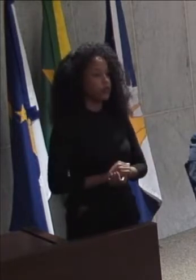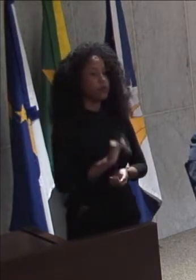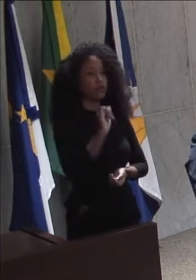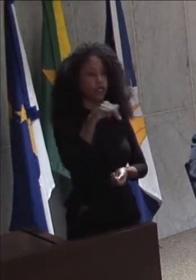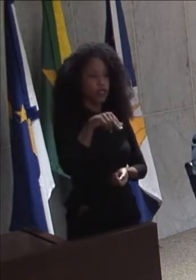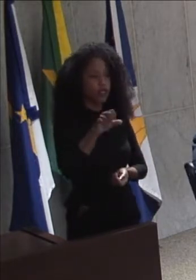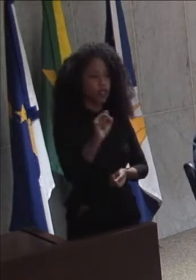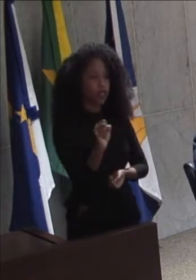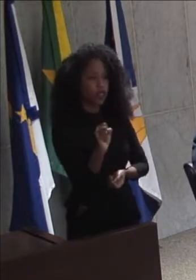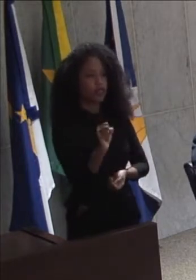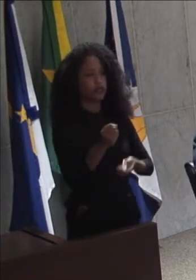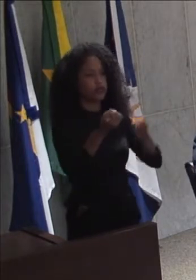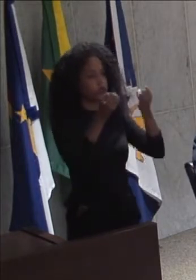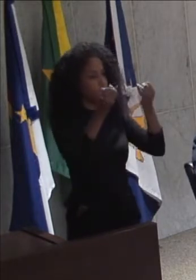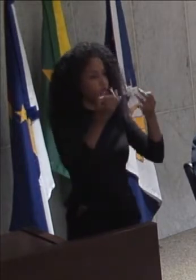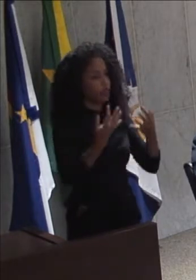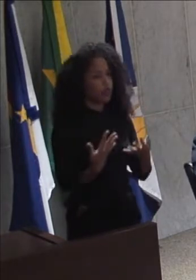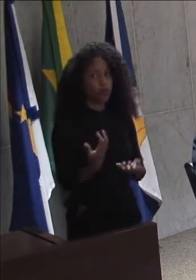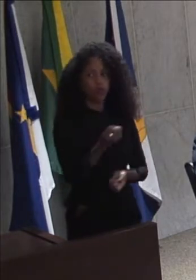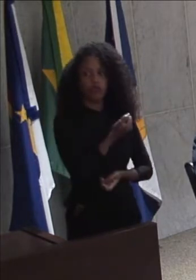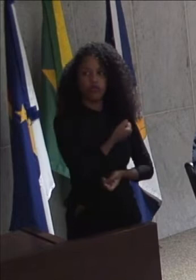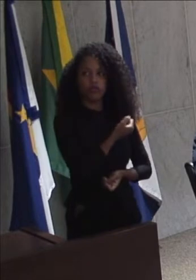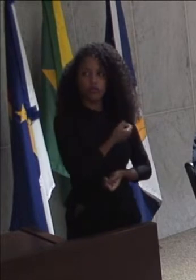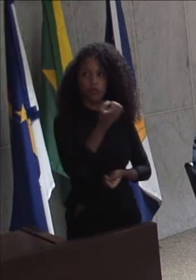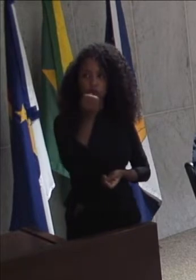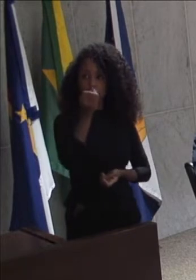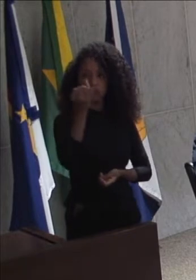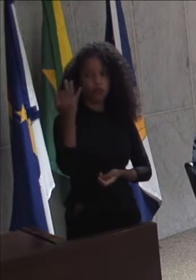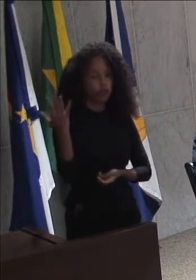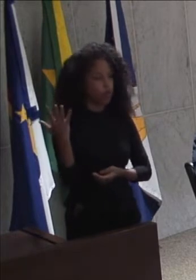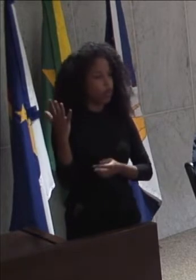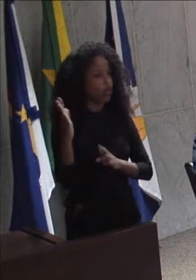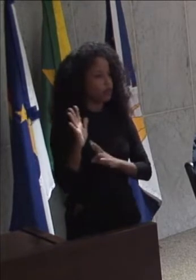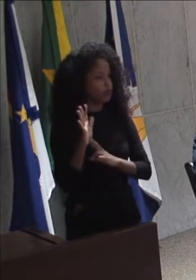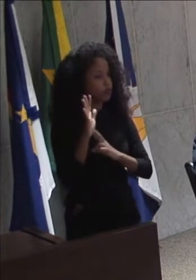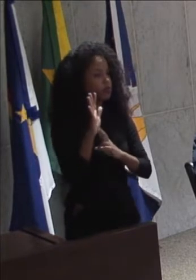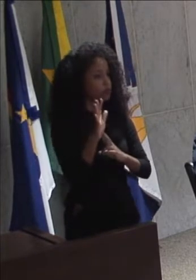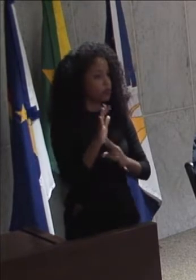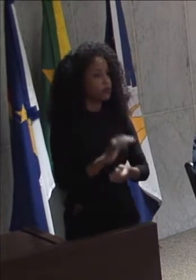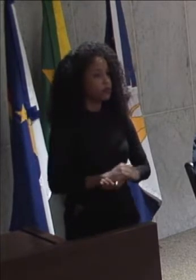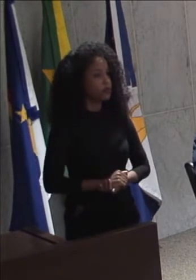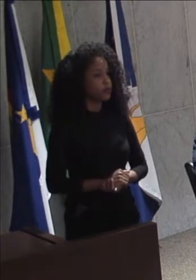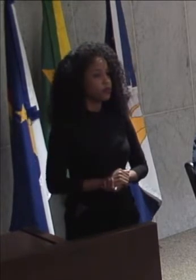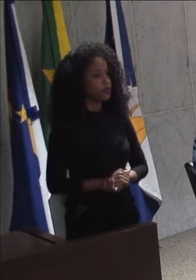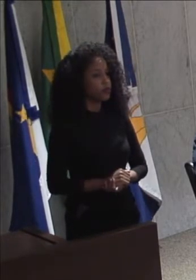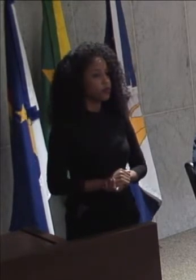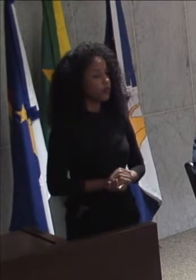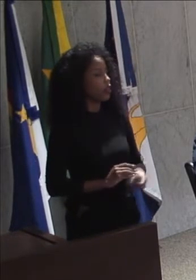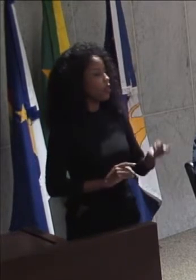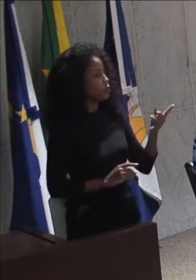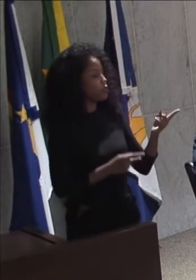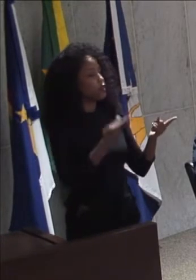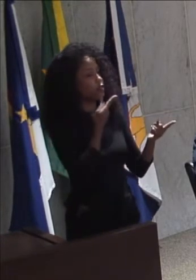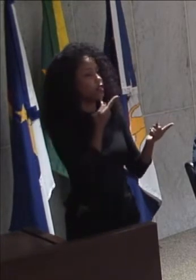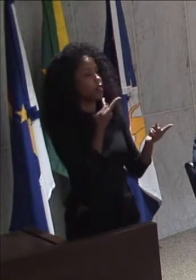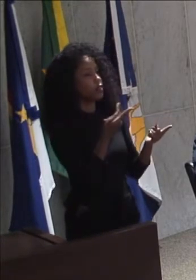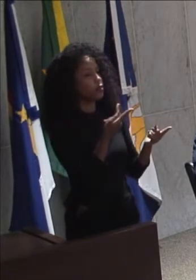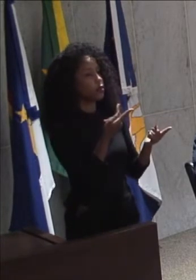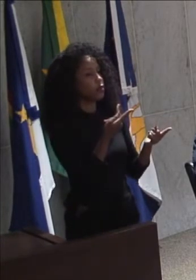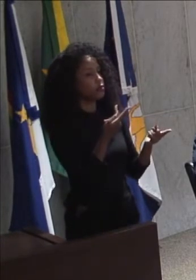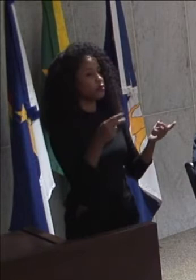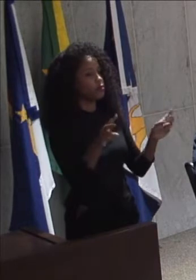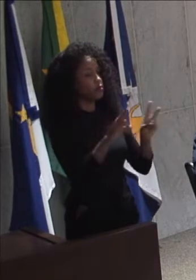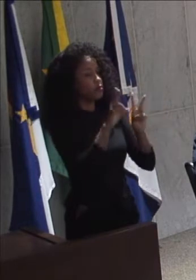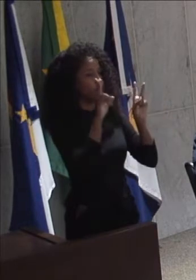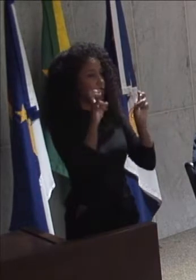se fez muito bem aqui, os números representados por ela. E aí, Piquinho, quando você falou a